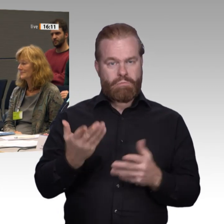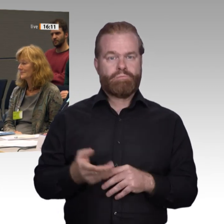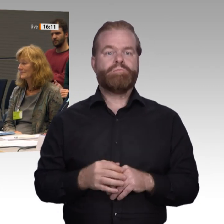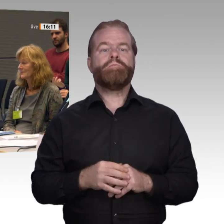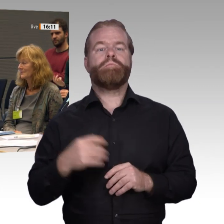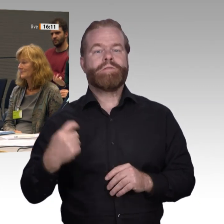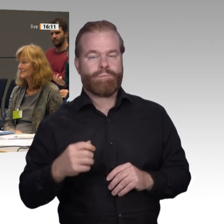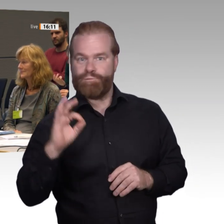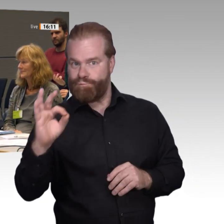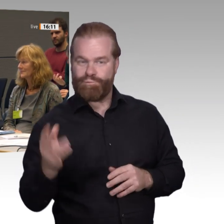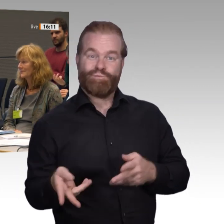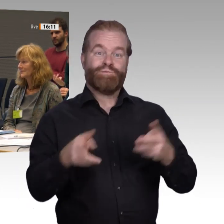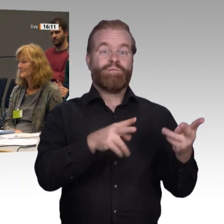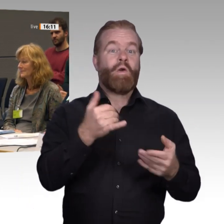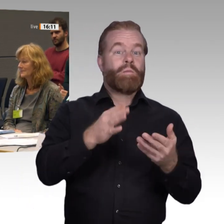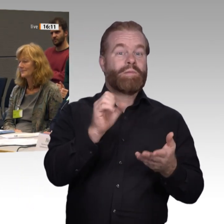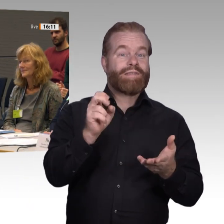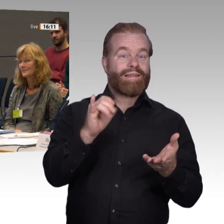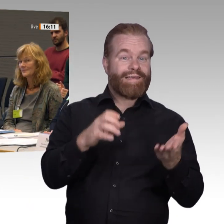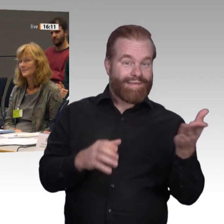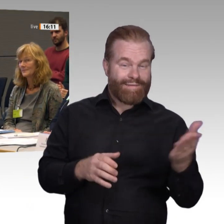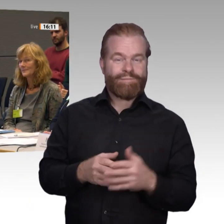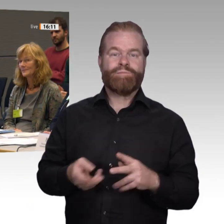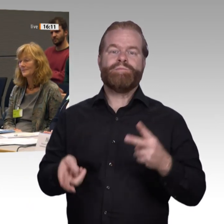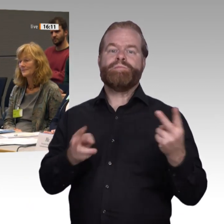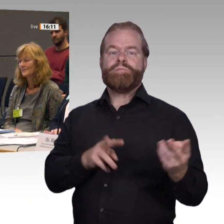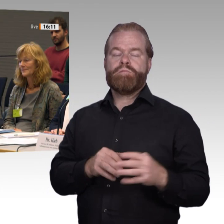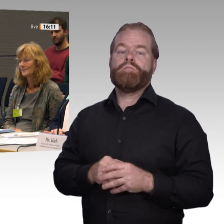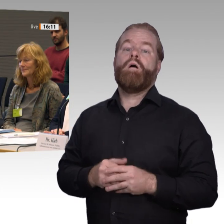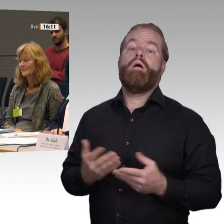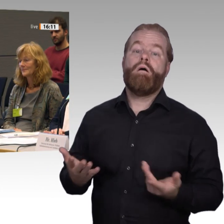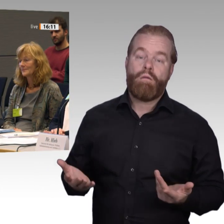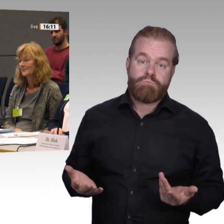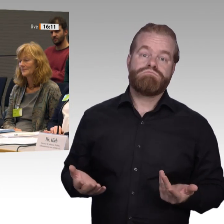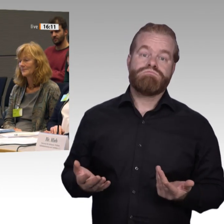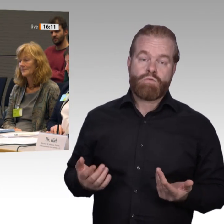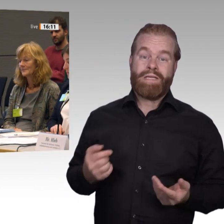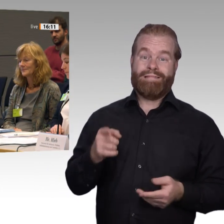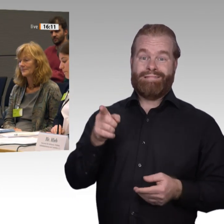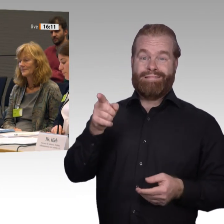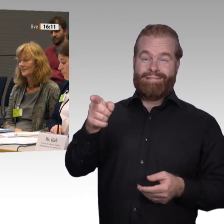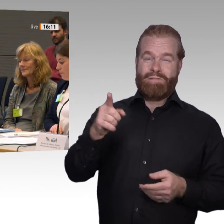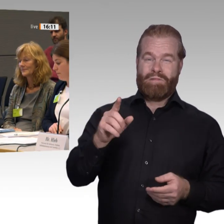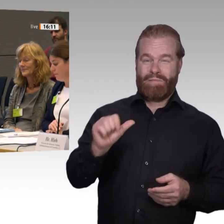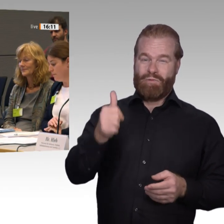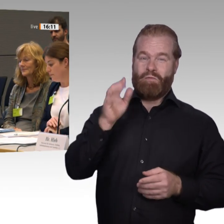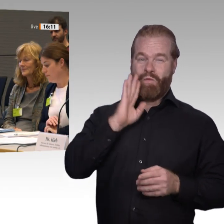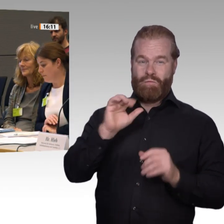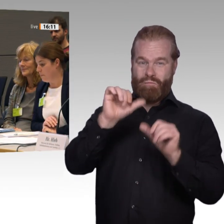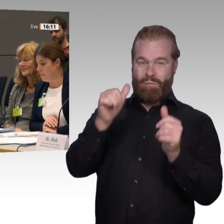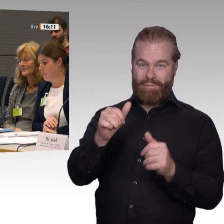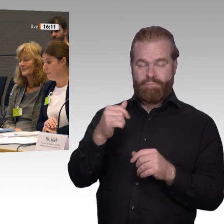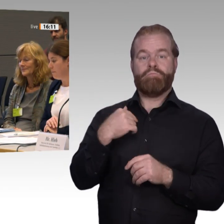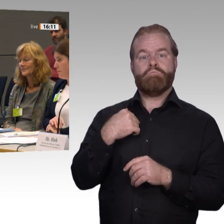der Eingliederungshilfe leben, dazu, dass sie künftig Grundsicherung bekommen und die werden Regelbedarfsstufe 2 zugeordnet.